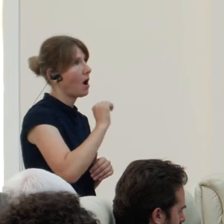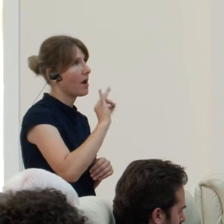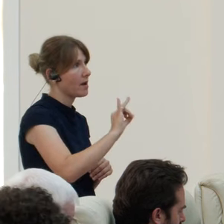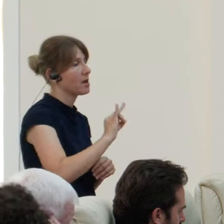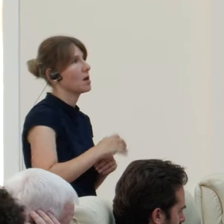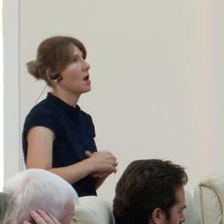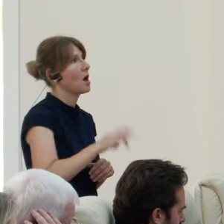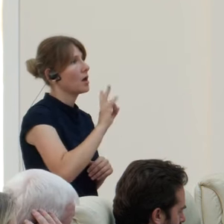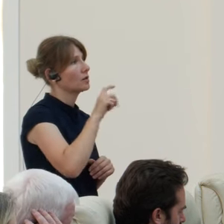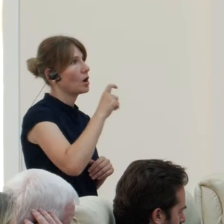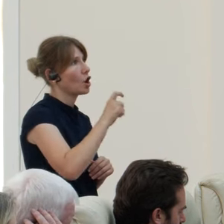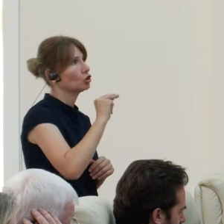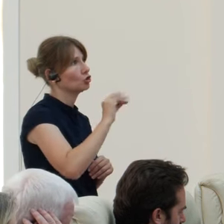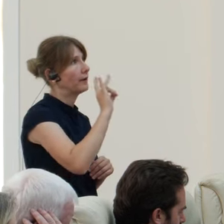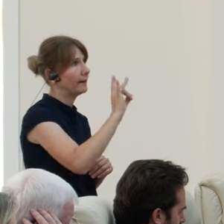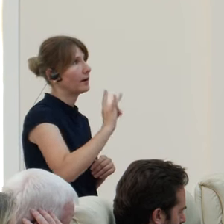UNHCR,